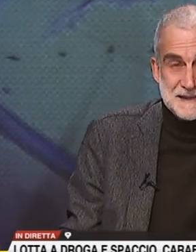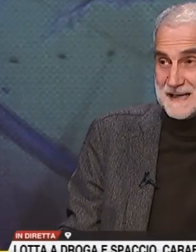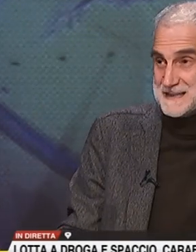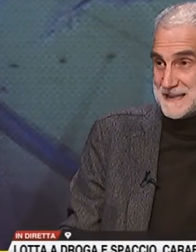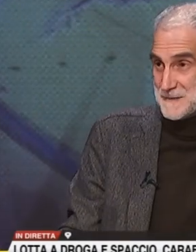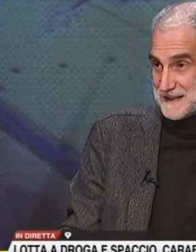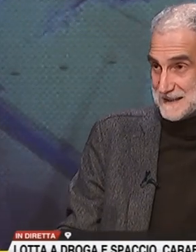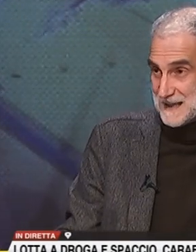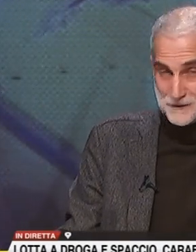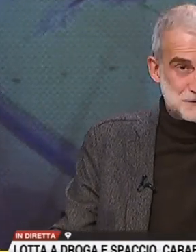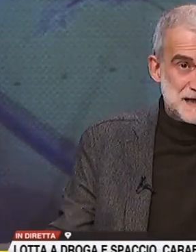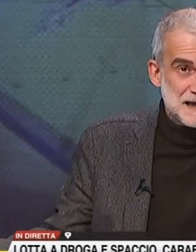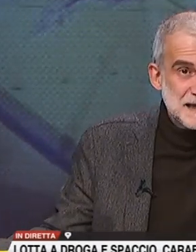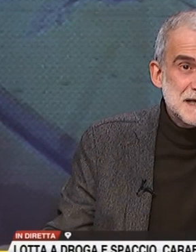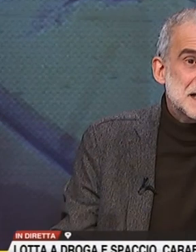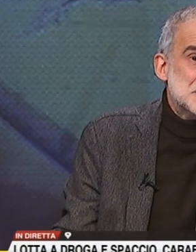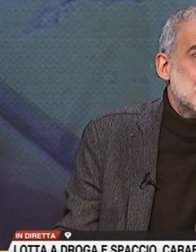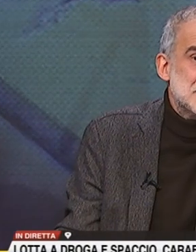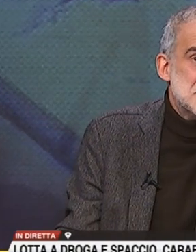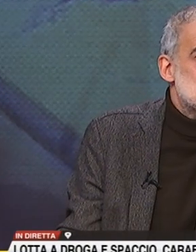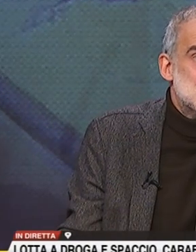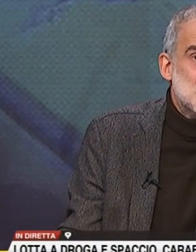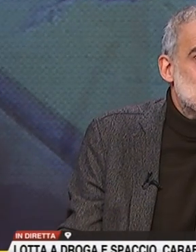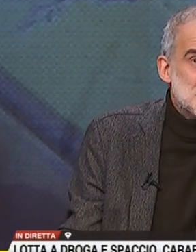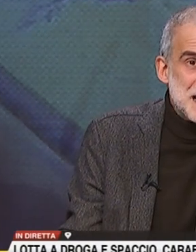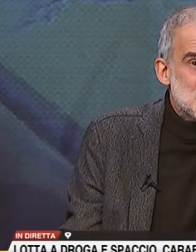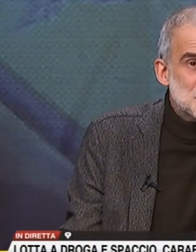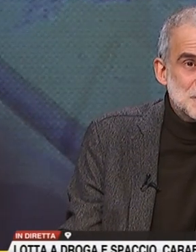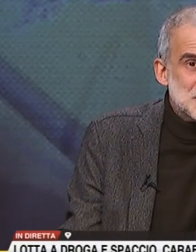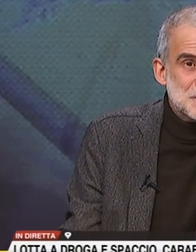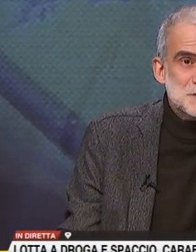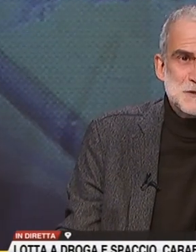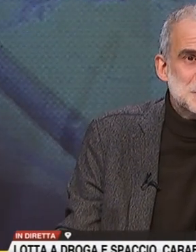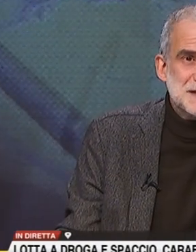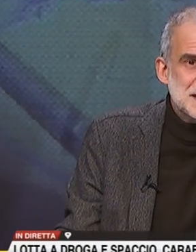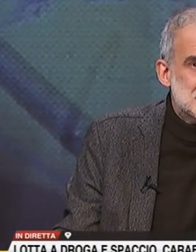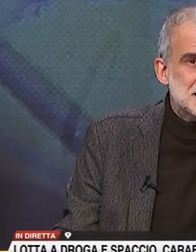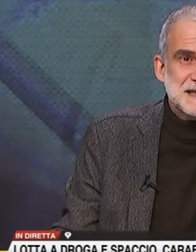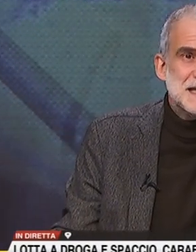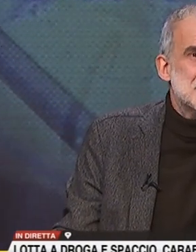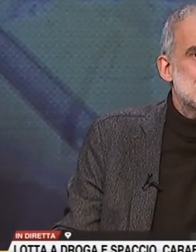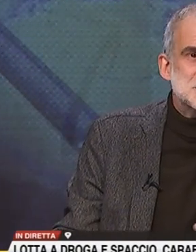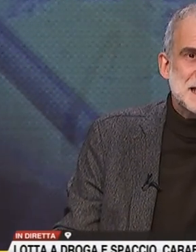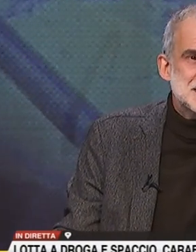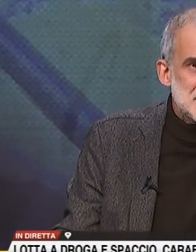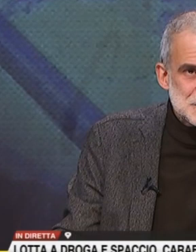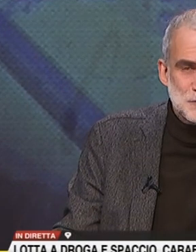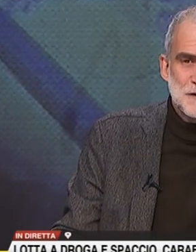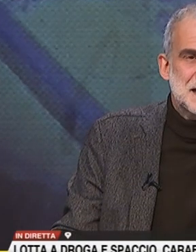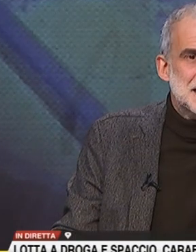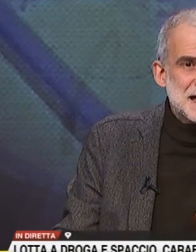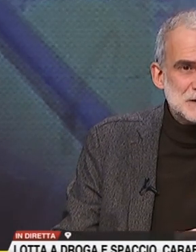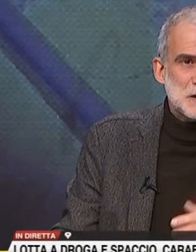garantiti dal sistema sanitario regionale. Credo che noi non ci sono i ticket e non c'è